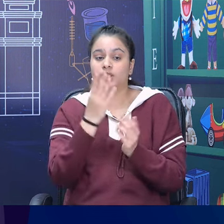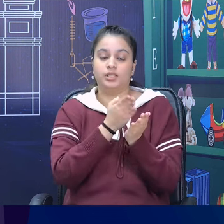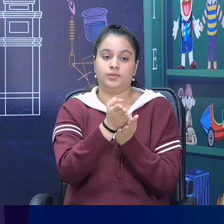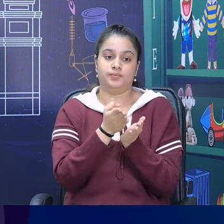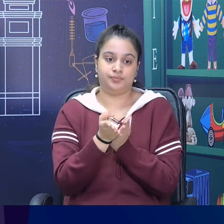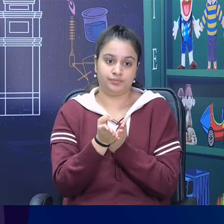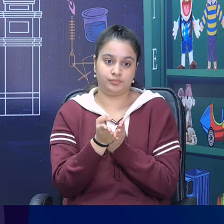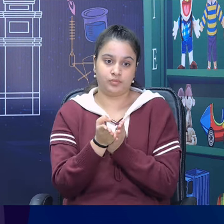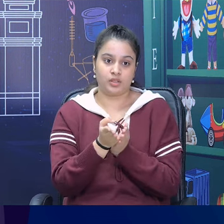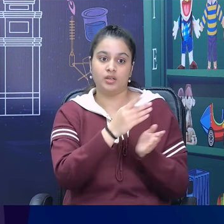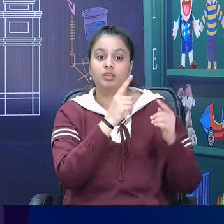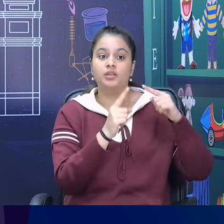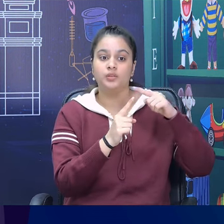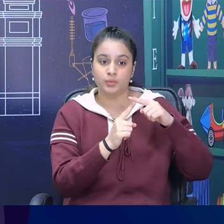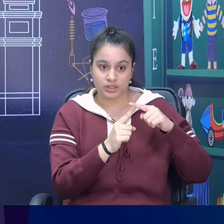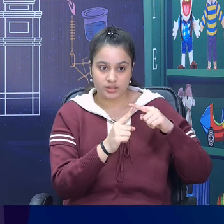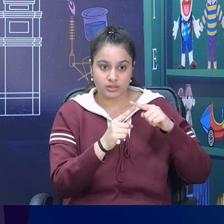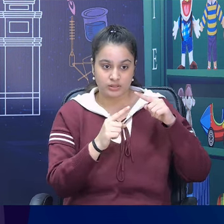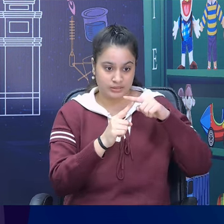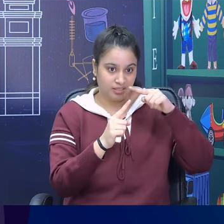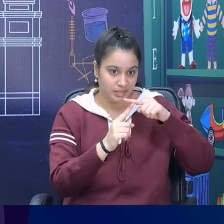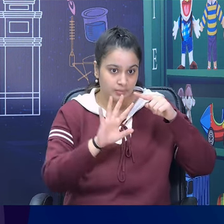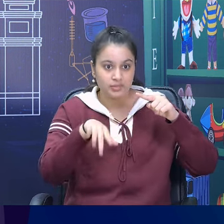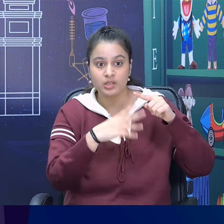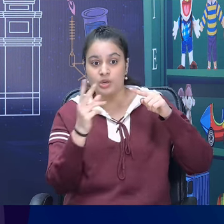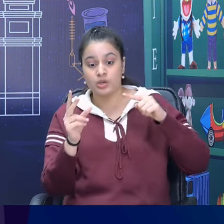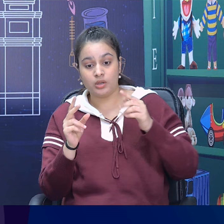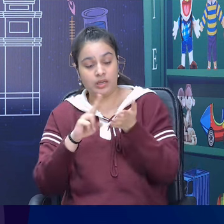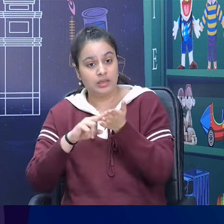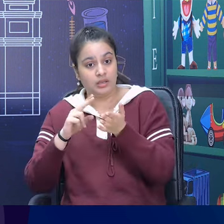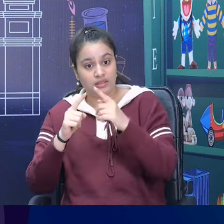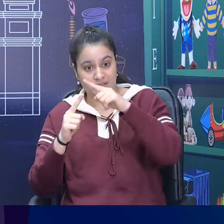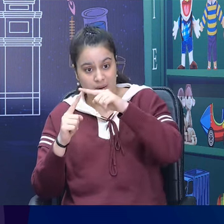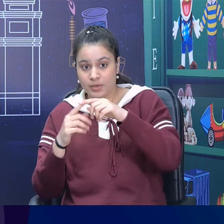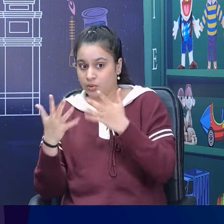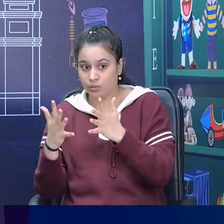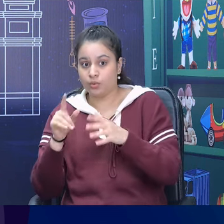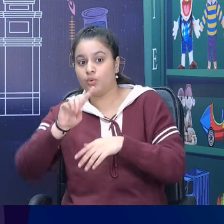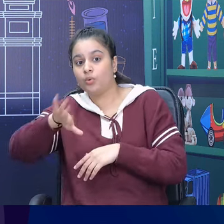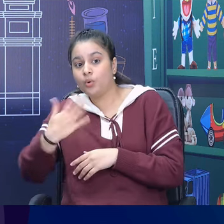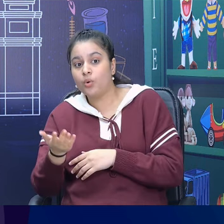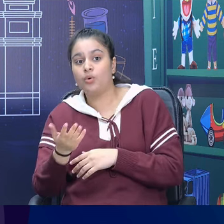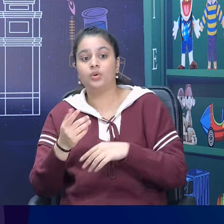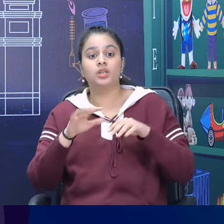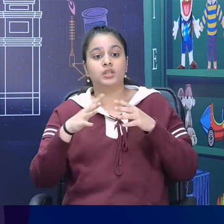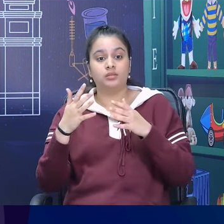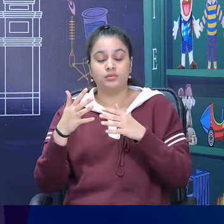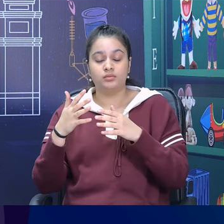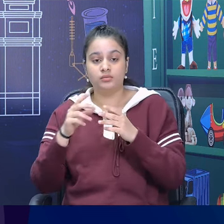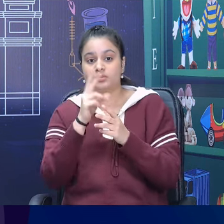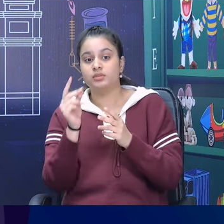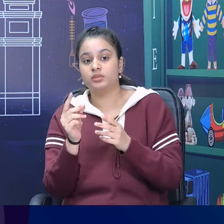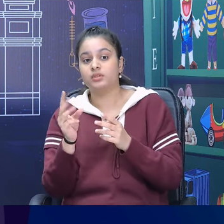आर टर्मिनेटिंग डेसिमल्स नॉन टर्मिनेटिंग एंड रिपीटिंग डेसिमल्स एंड थर्ड वन इज नॉन टर्मिनेटिंग एंड नॉन